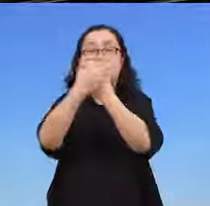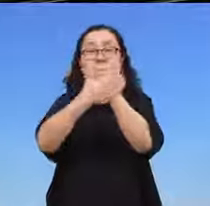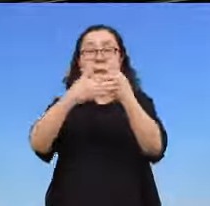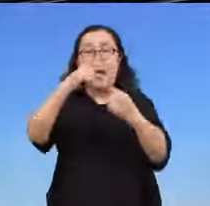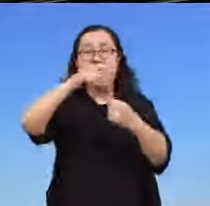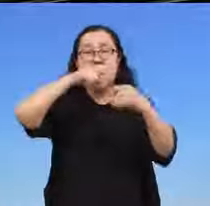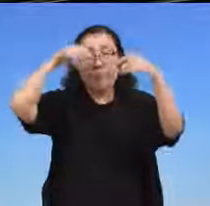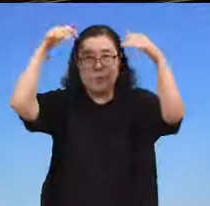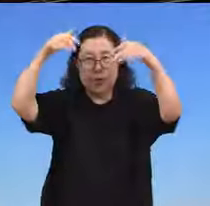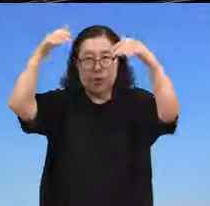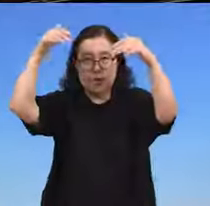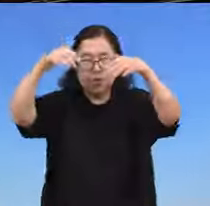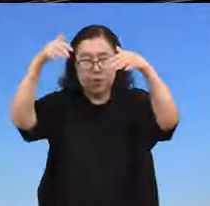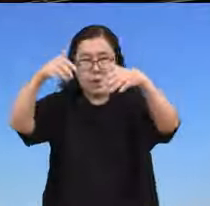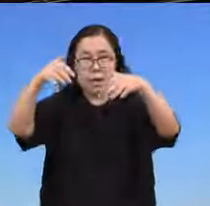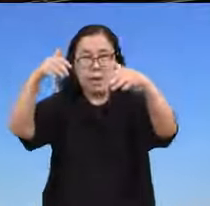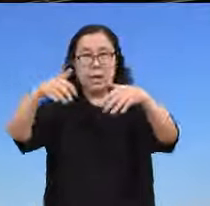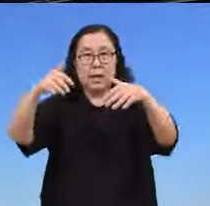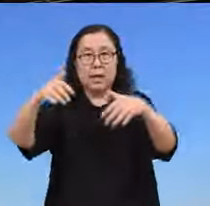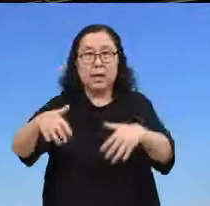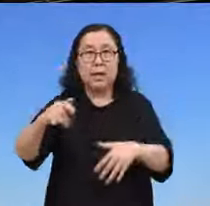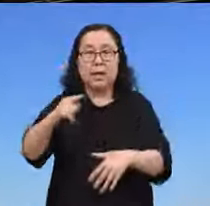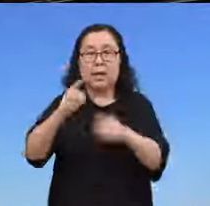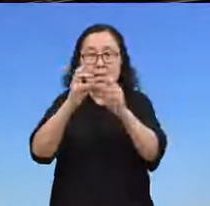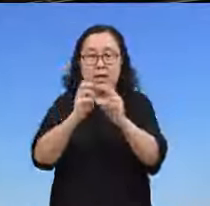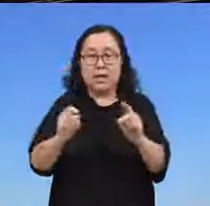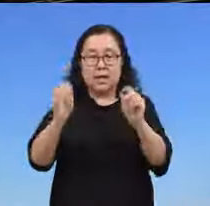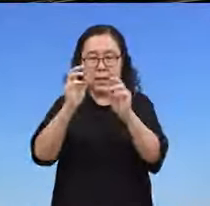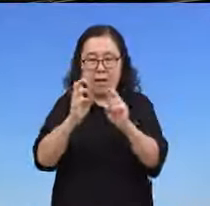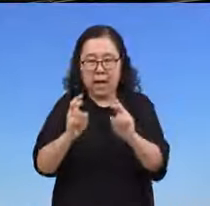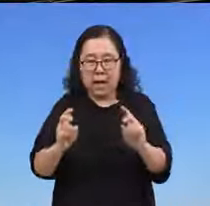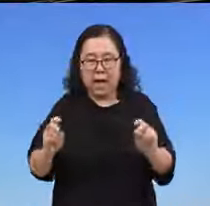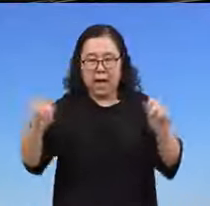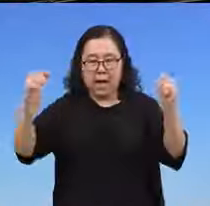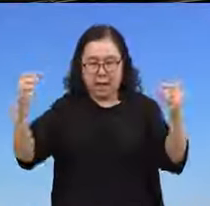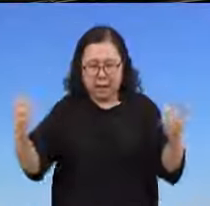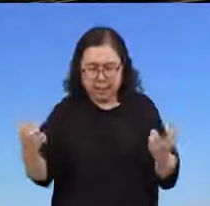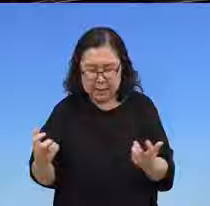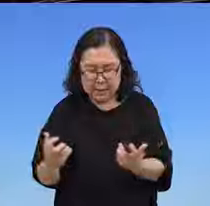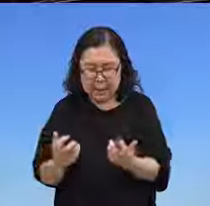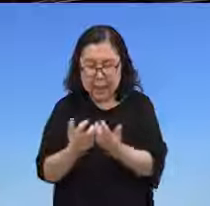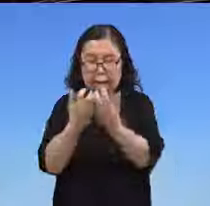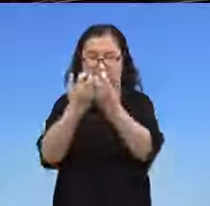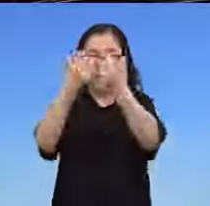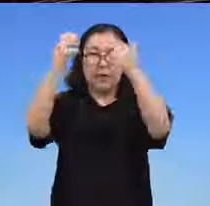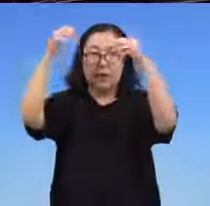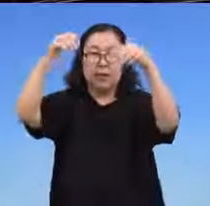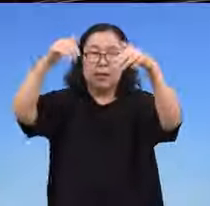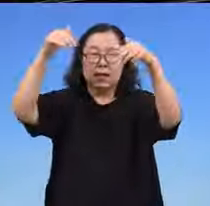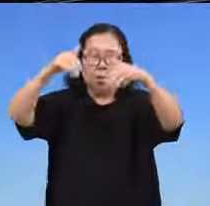은혜의 빗줄기 이 땅 가득 내리도록